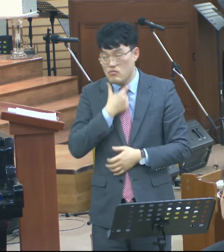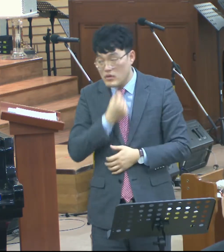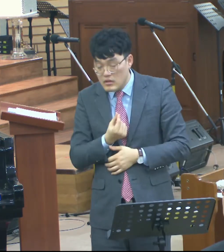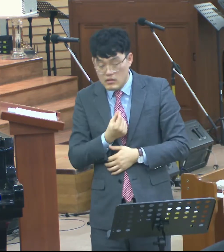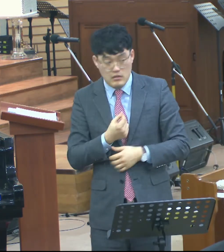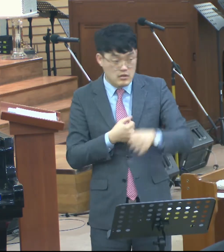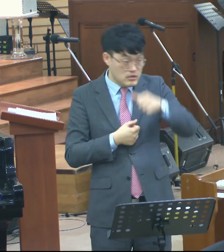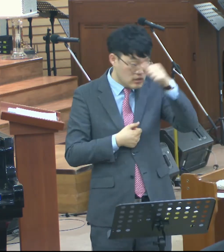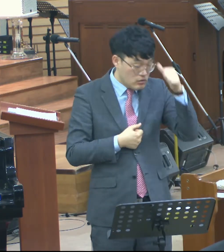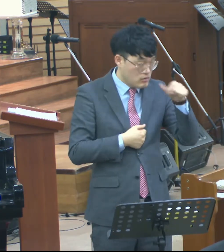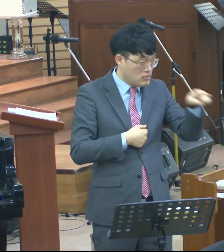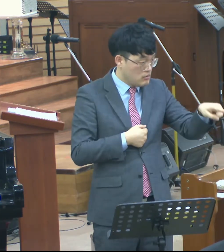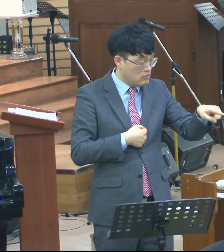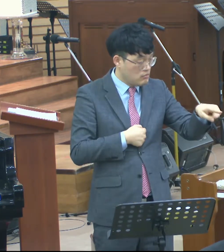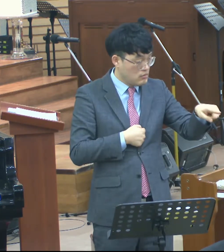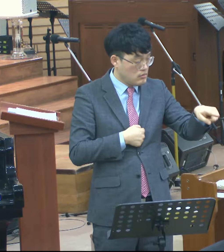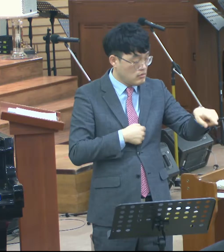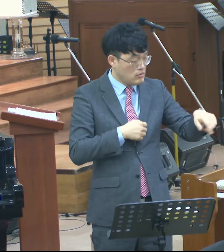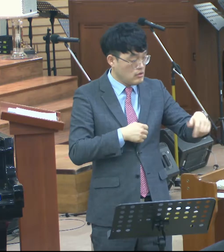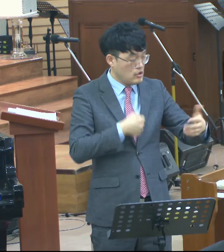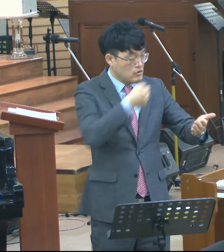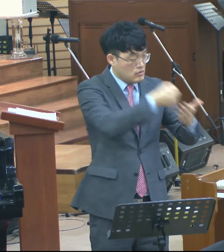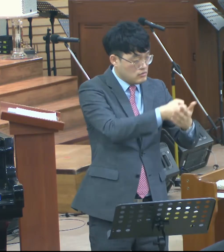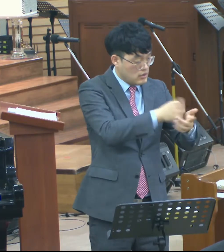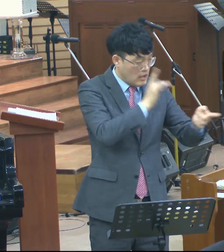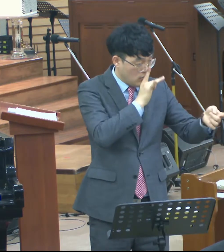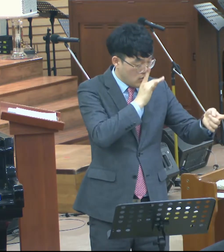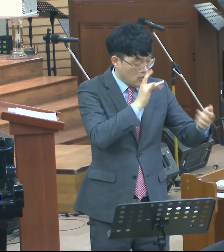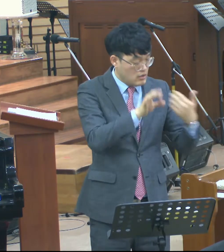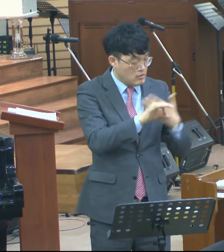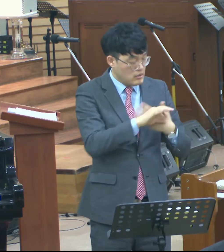다르게 결정을 내리면 제가 집에 가서 잠을 못 잤어요.